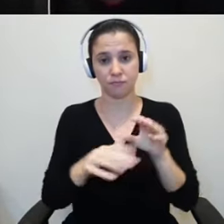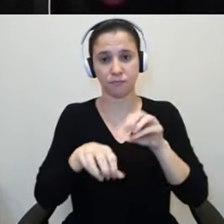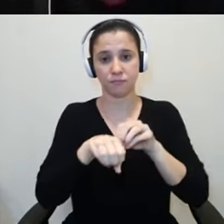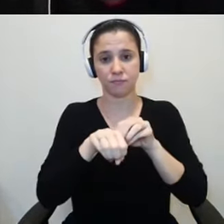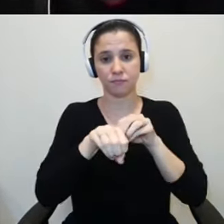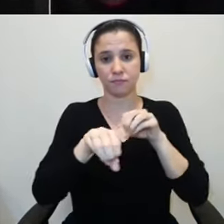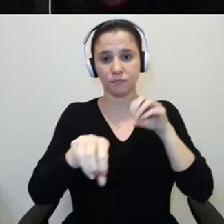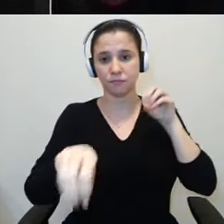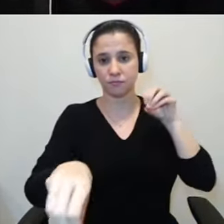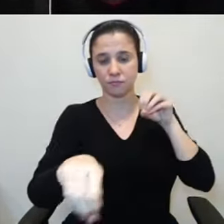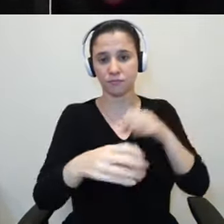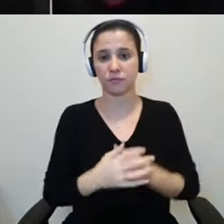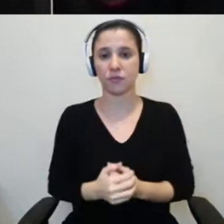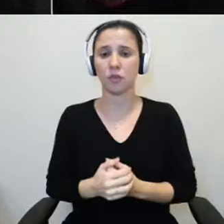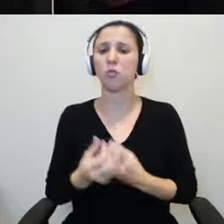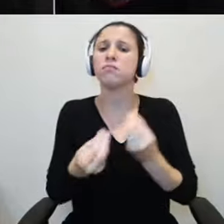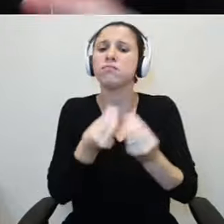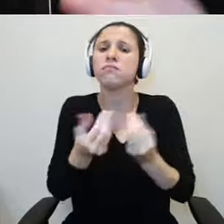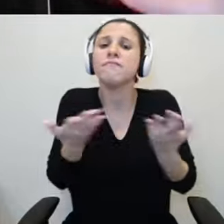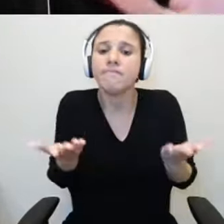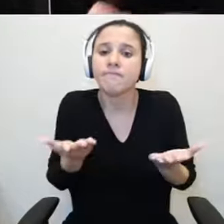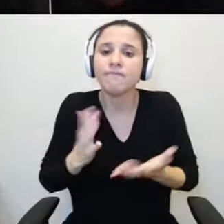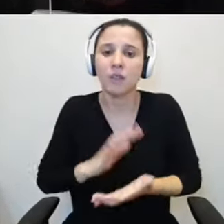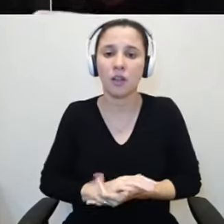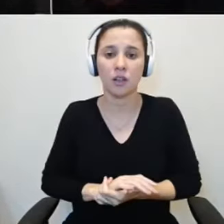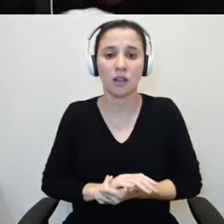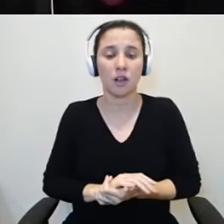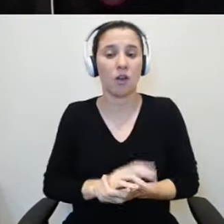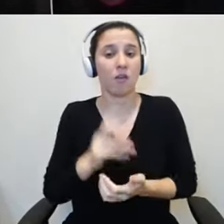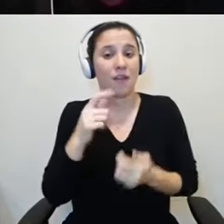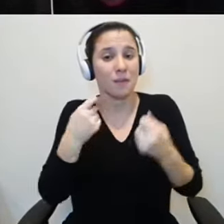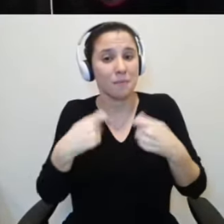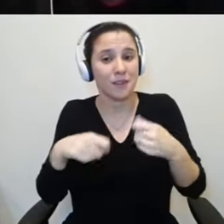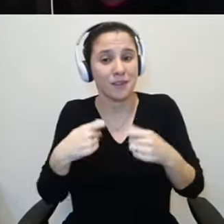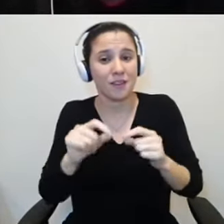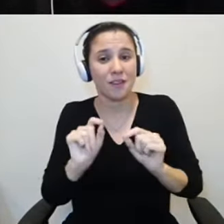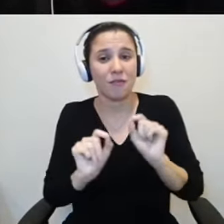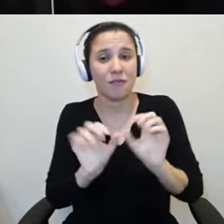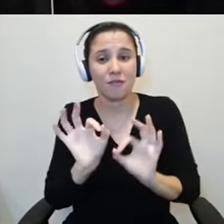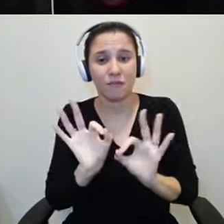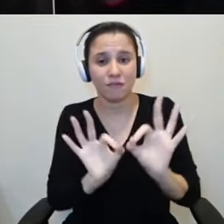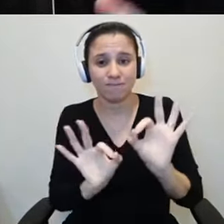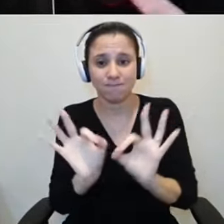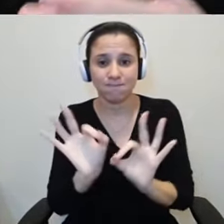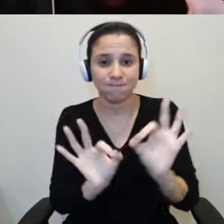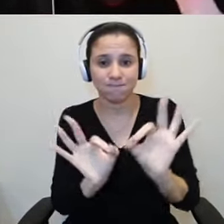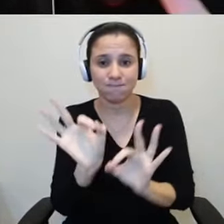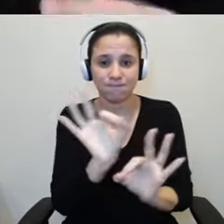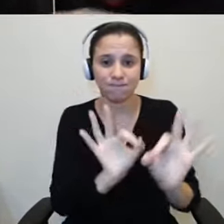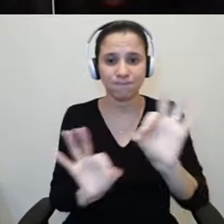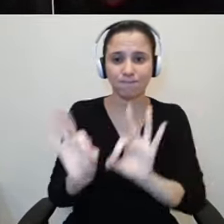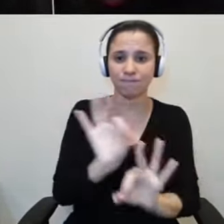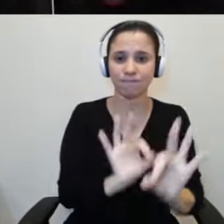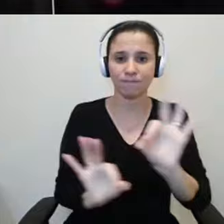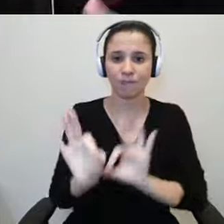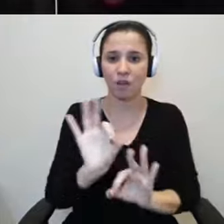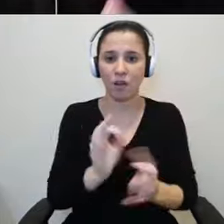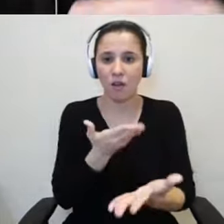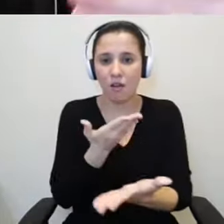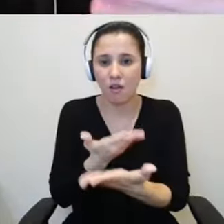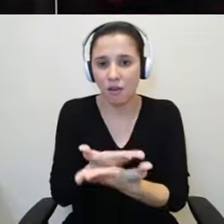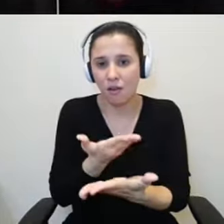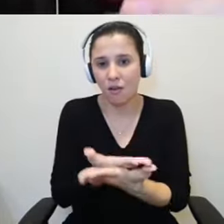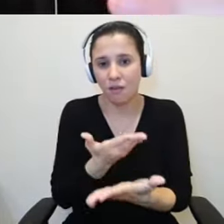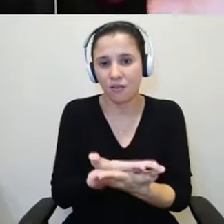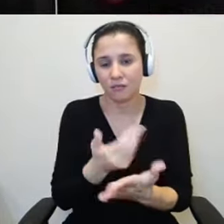Vocês vão ver que a gente vai ter que reorganizar as atividades de aula. Então, elas não vão acontecer somente